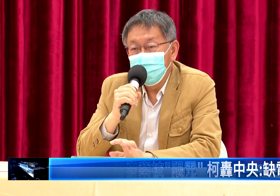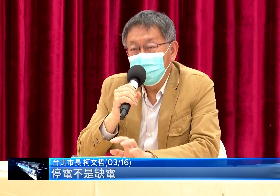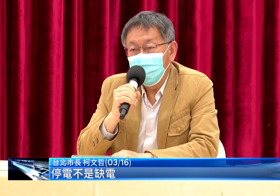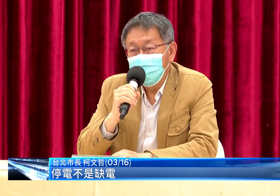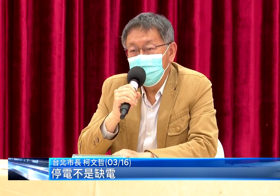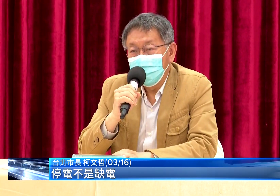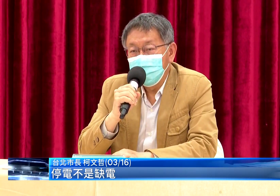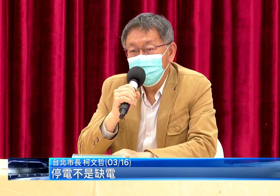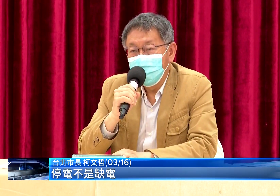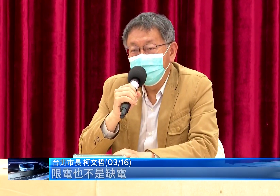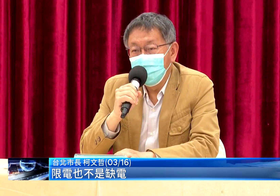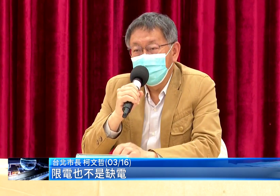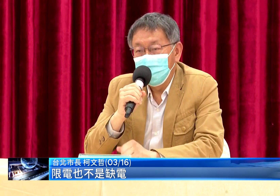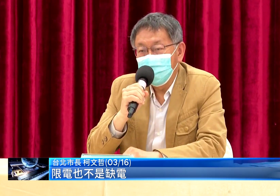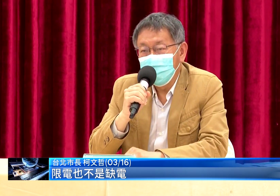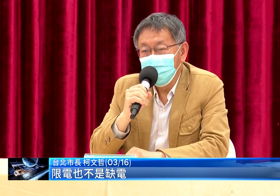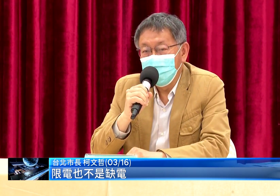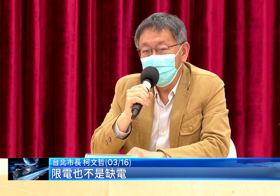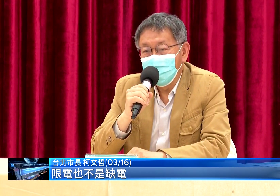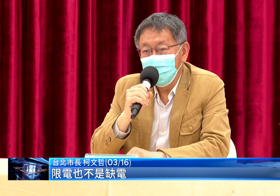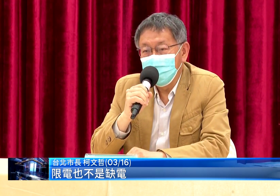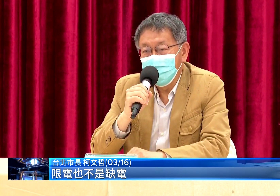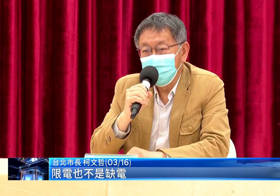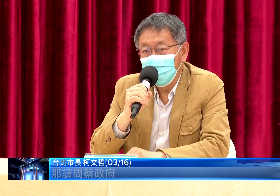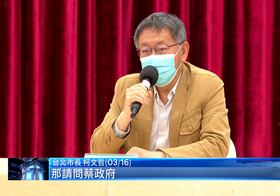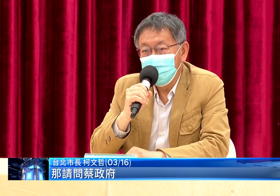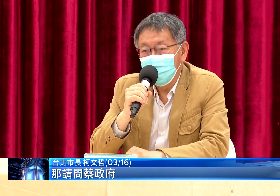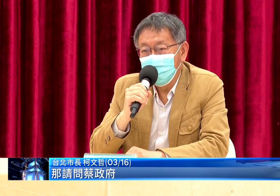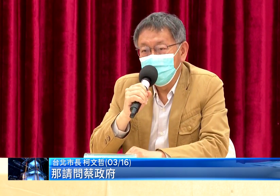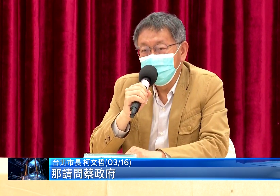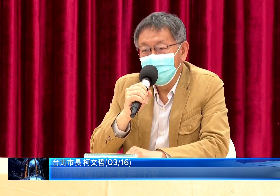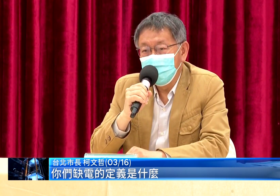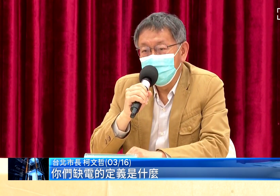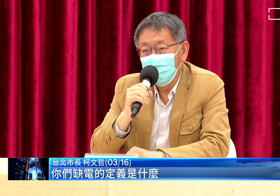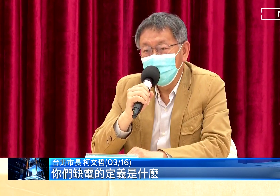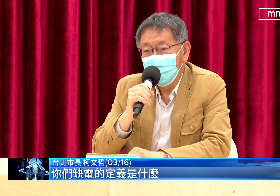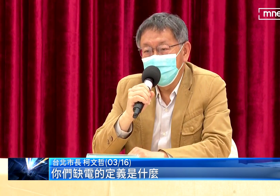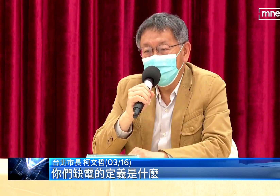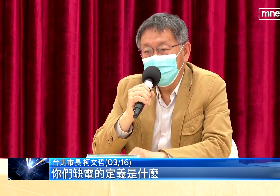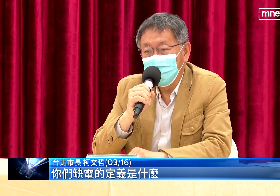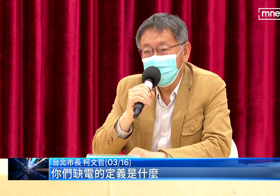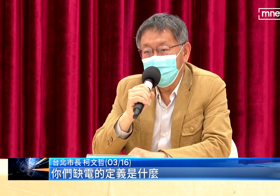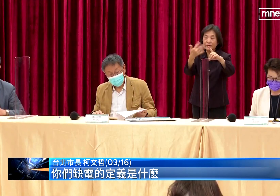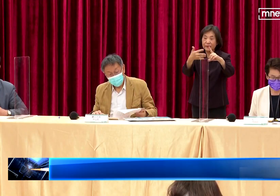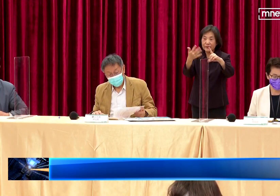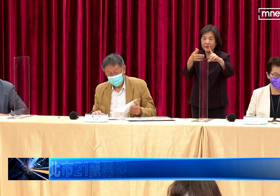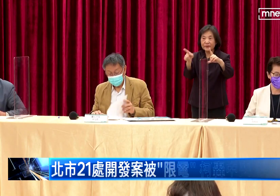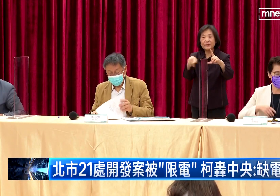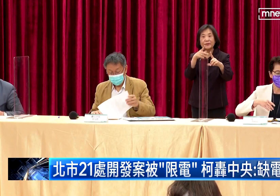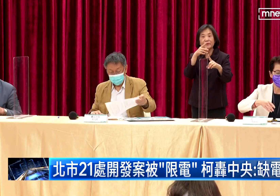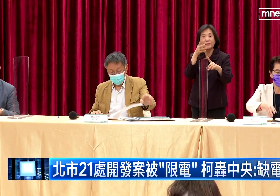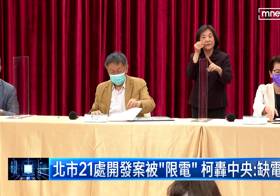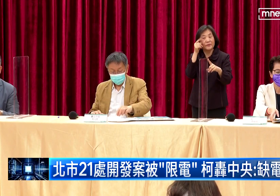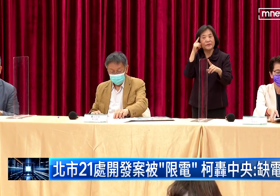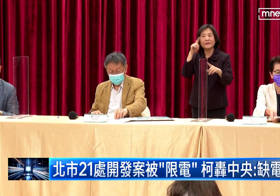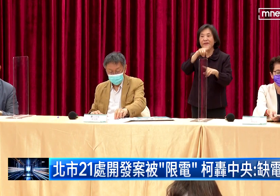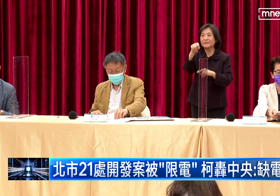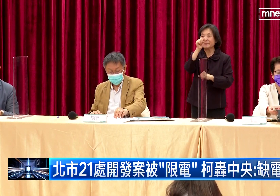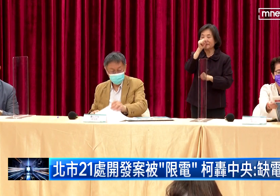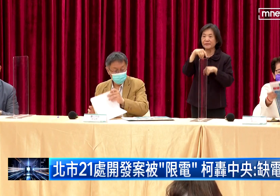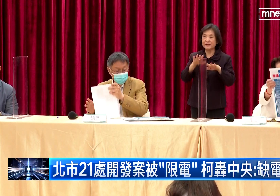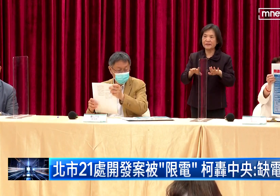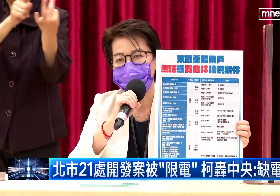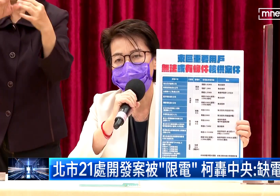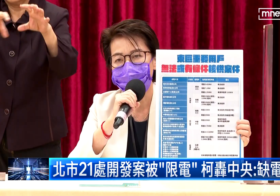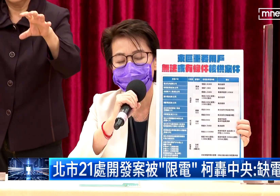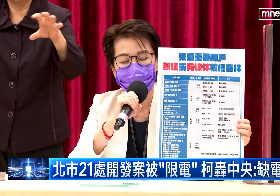停电不是缺电啊，限电也不是缺电。那请问蔡政府，你们缺电的定义是什么？ 缺电问题，台北市政府再度